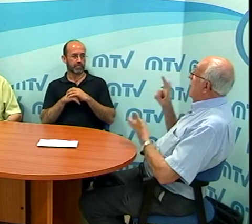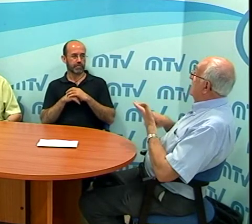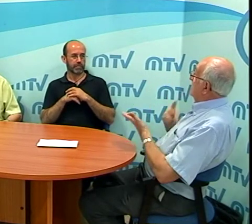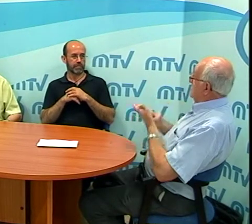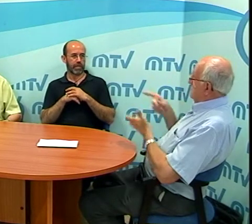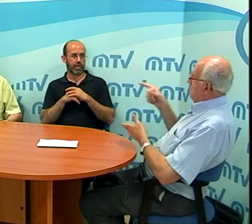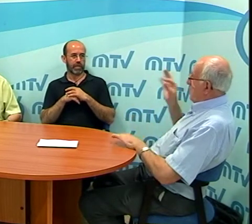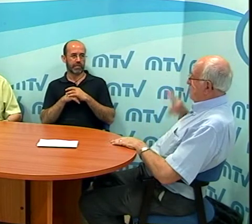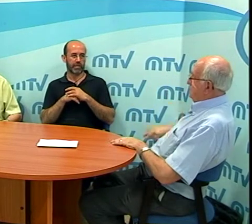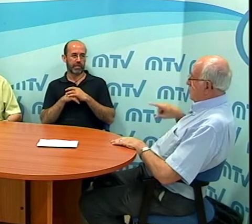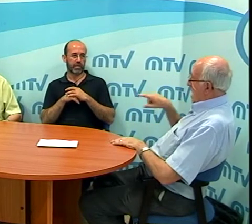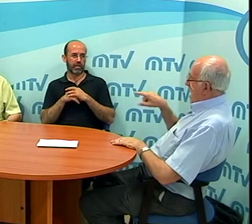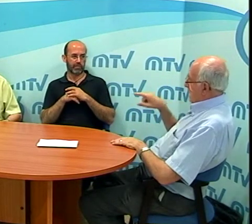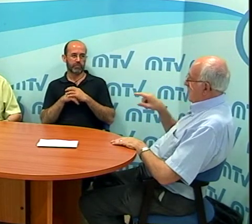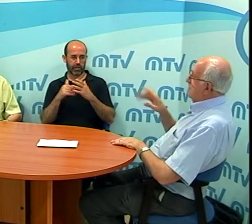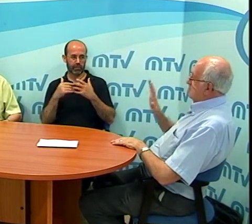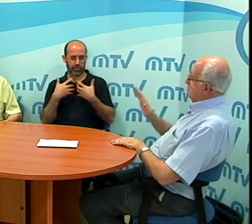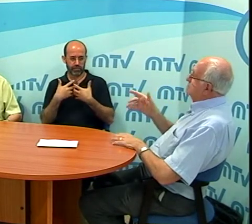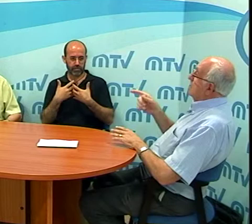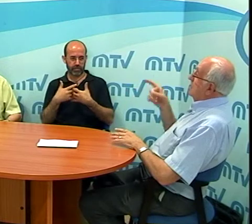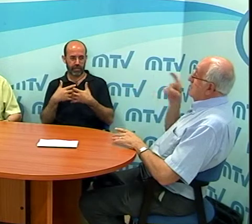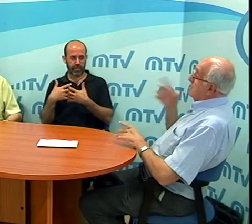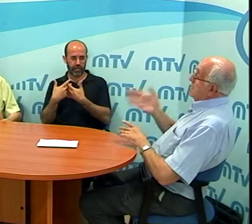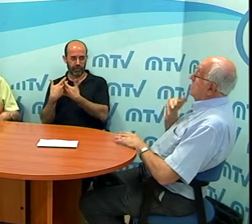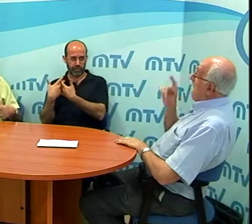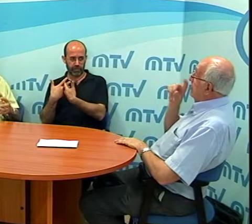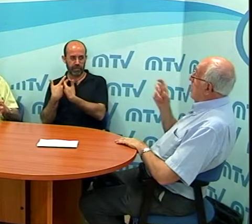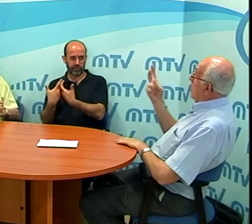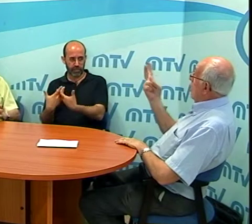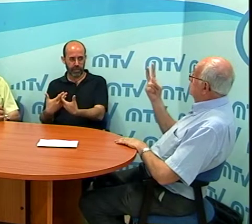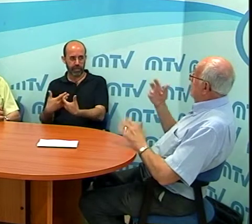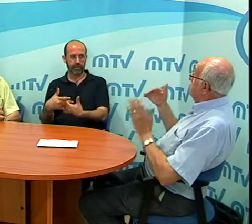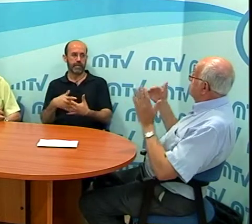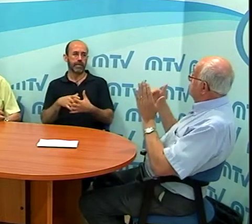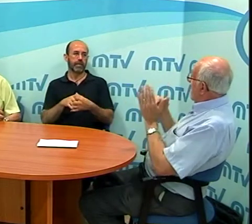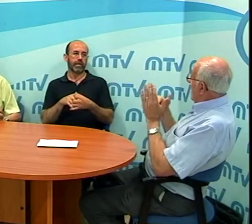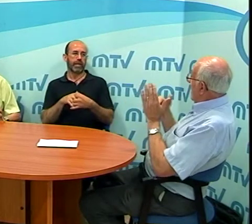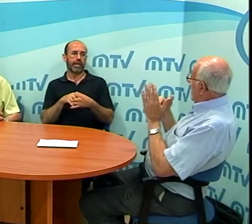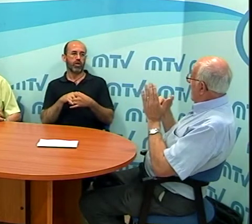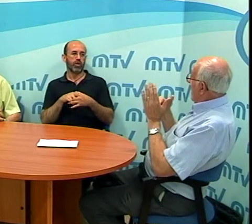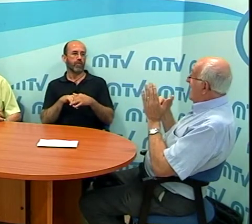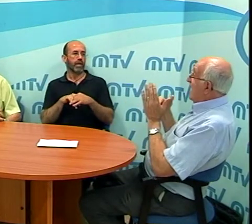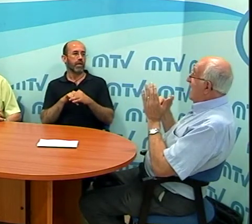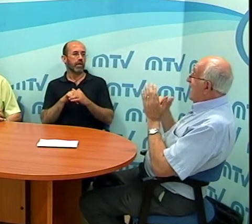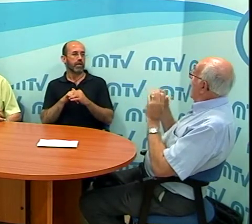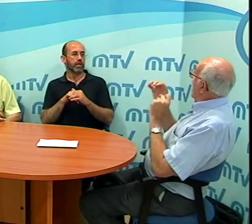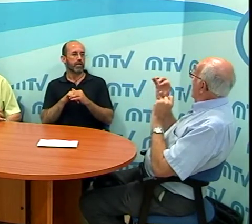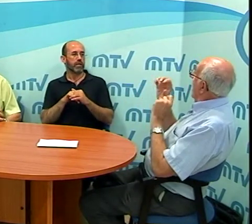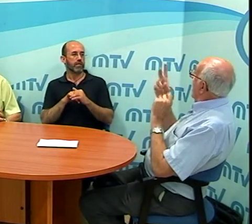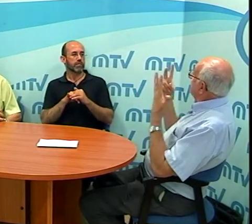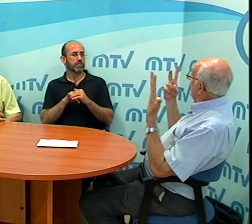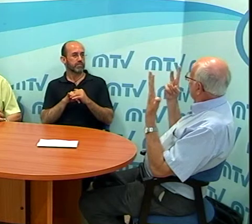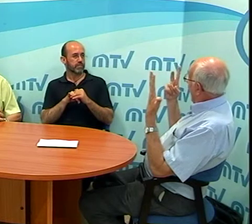Sí. El intérprete, por ejemplo, aquí tiene un intérprete profesional. En el año